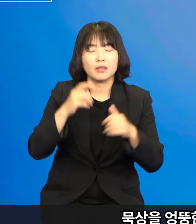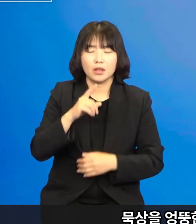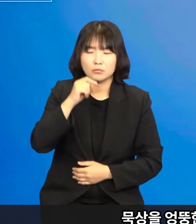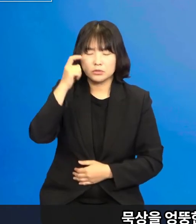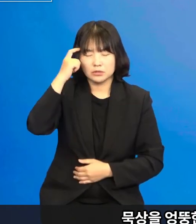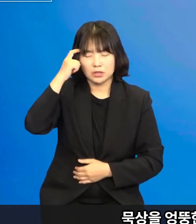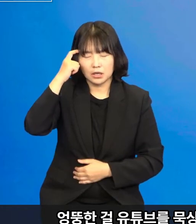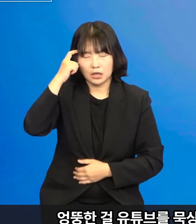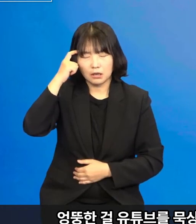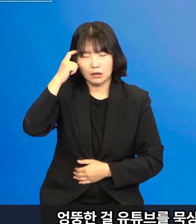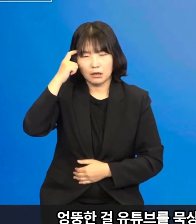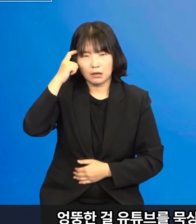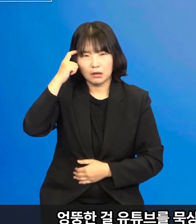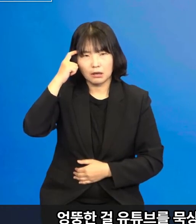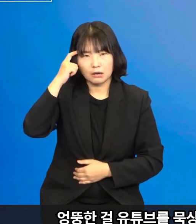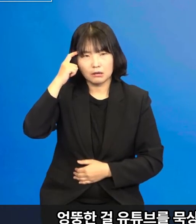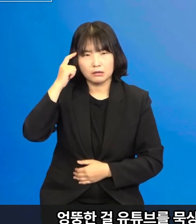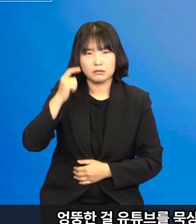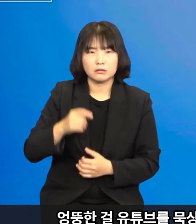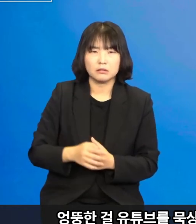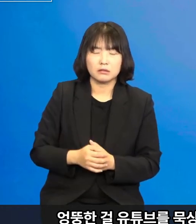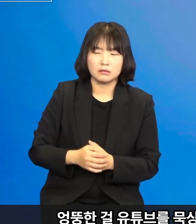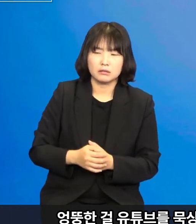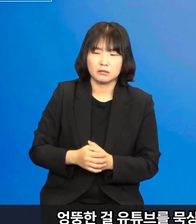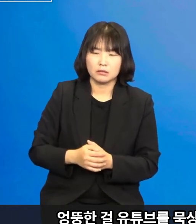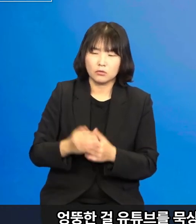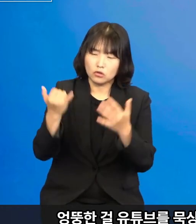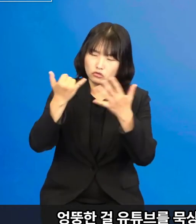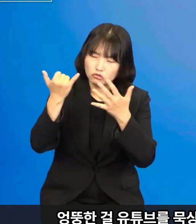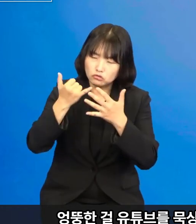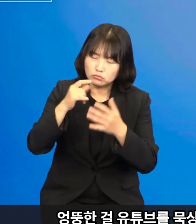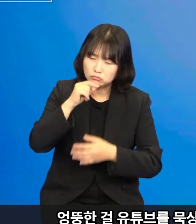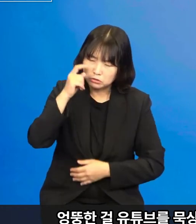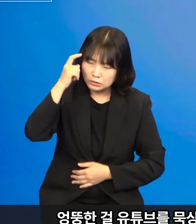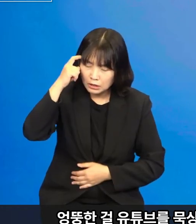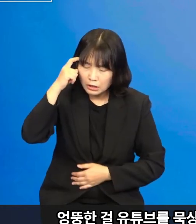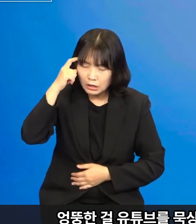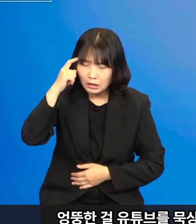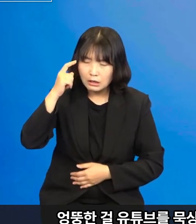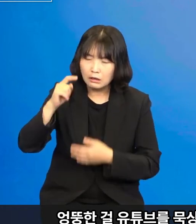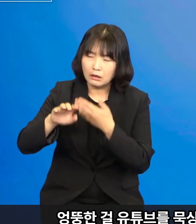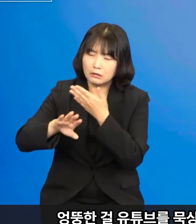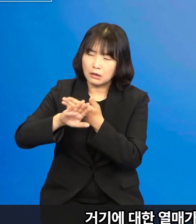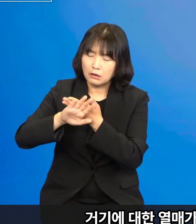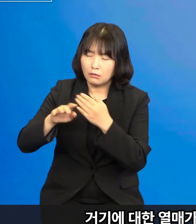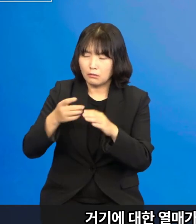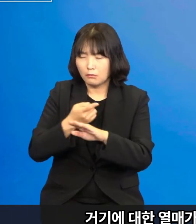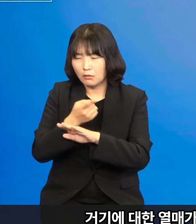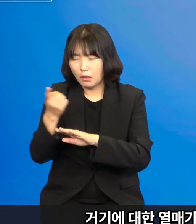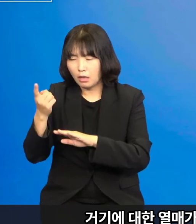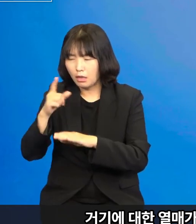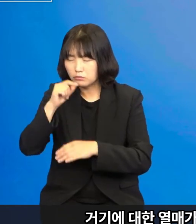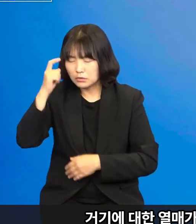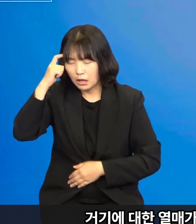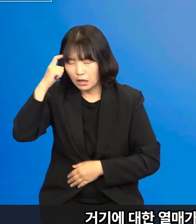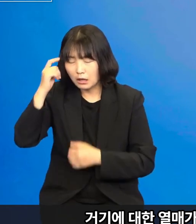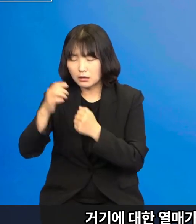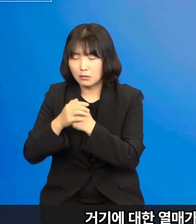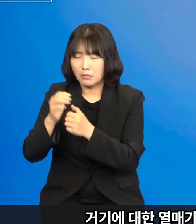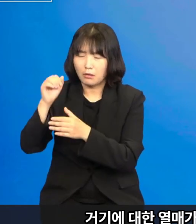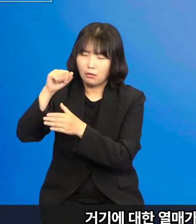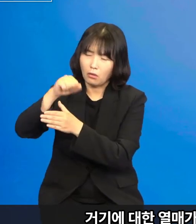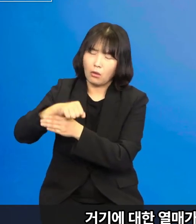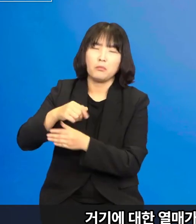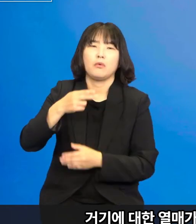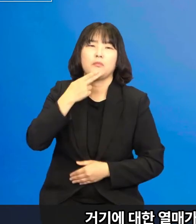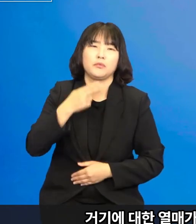묵상을 엉뚱한 걸 하고 있는 거예요. 엉뚱한 걸. 유튜브를 묵상하고 다른 걸 너무 많이 묵상해서 거기에 대한 열매가 엉뚱한 게 나오고 있는